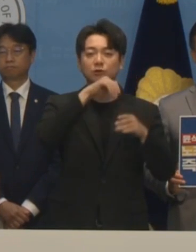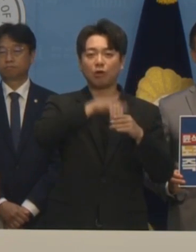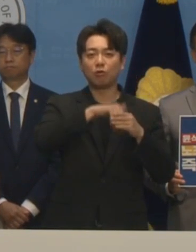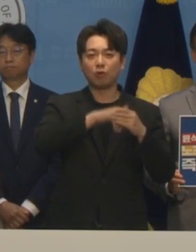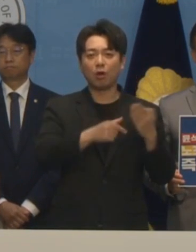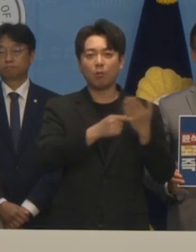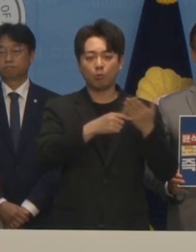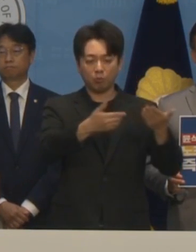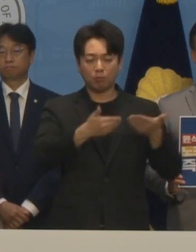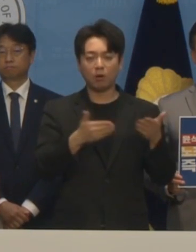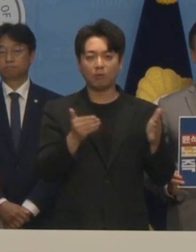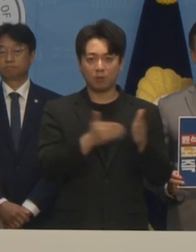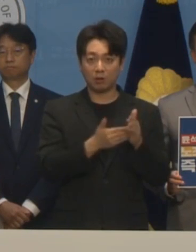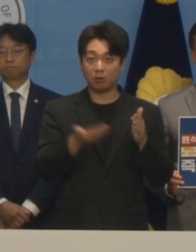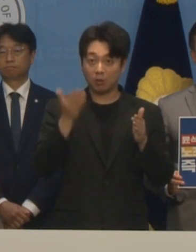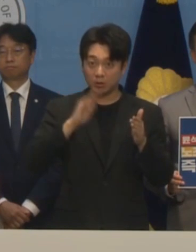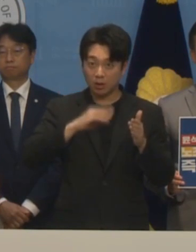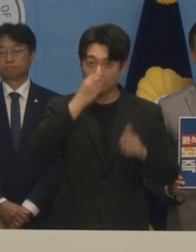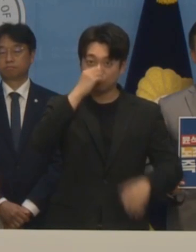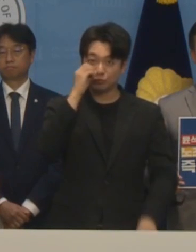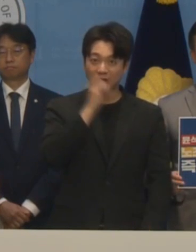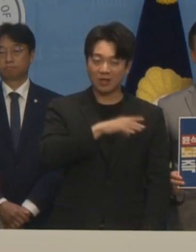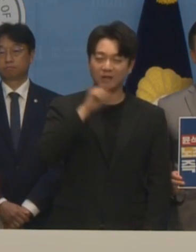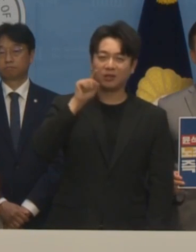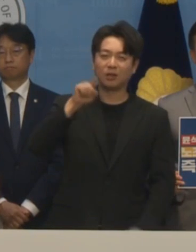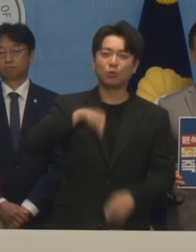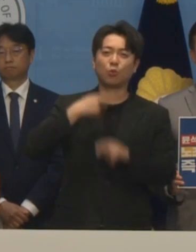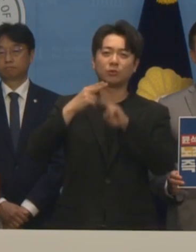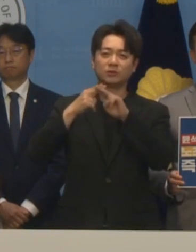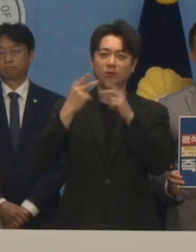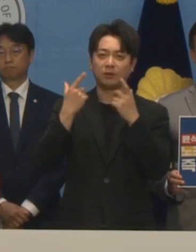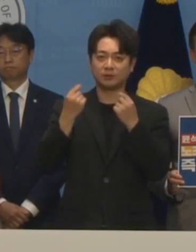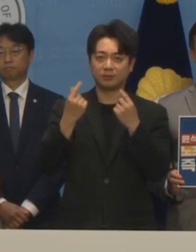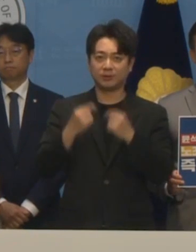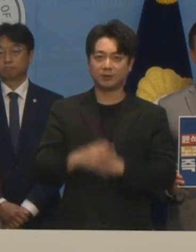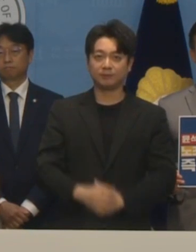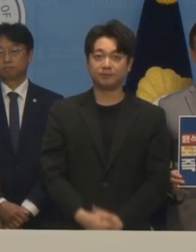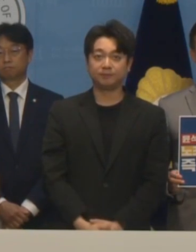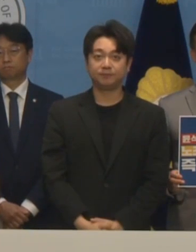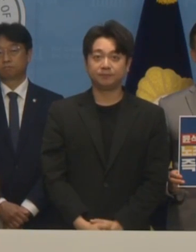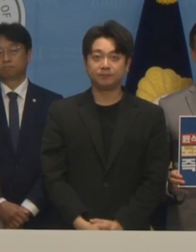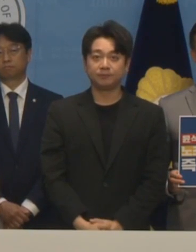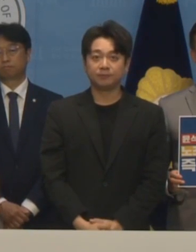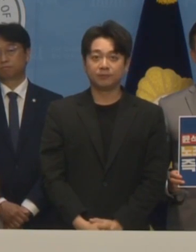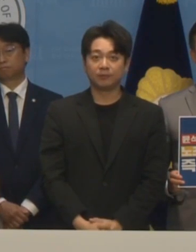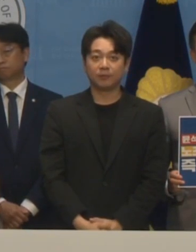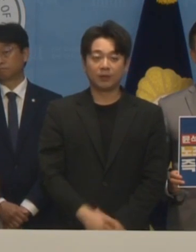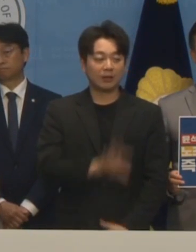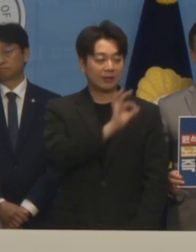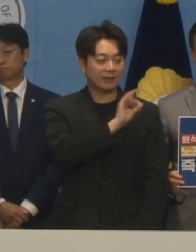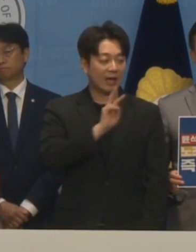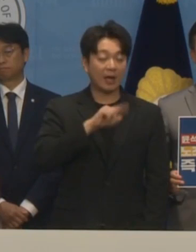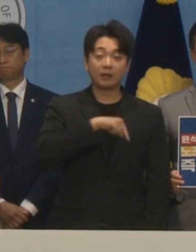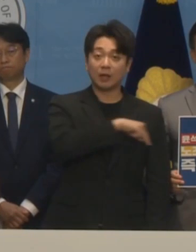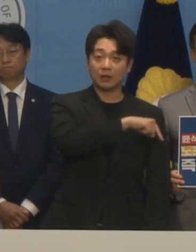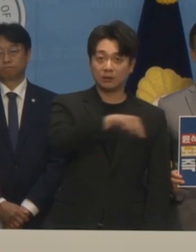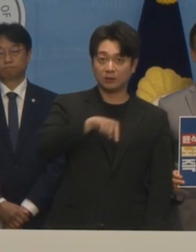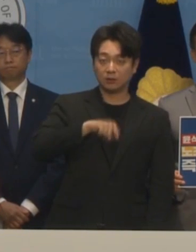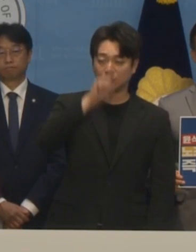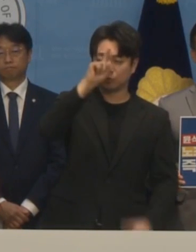그것이 바로 독재입니다. 오늘 우리 야 6당 국회의원들은 정부 여당의 거짓말